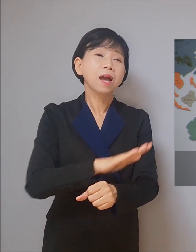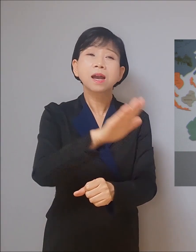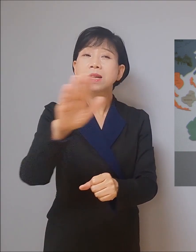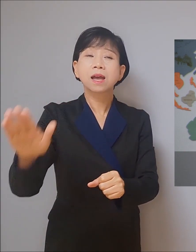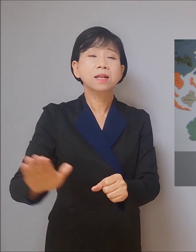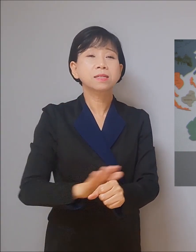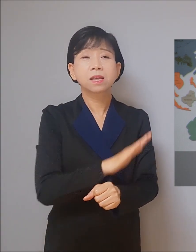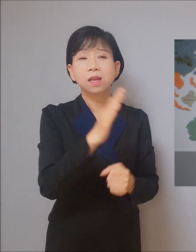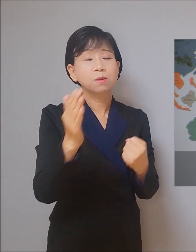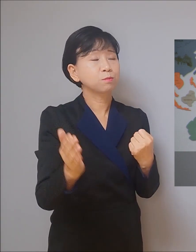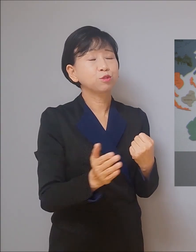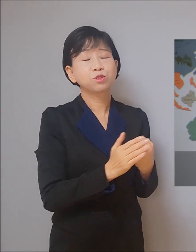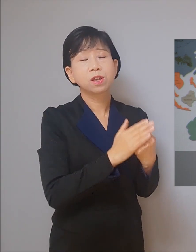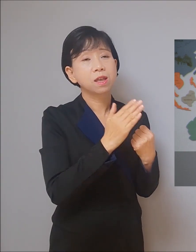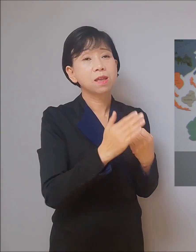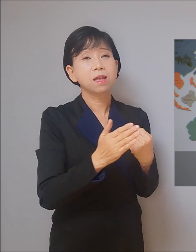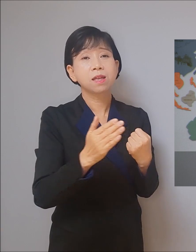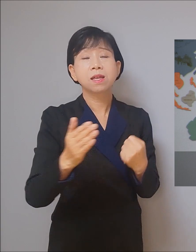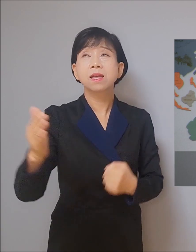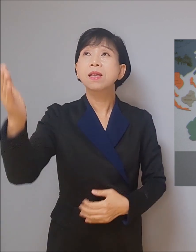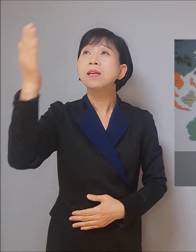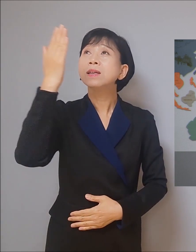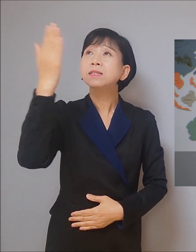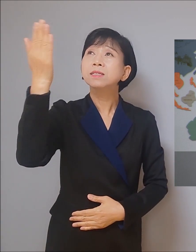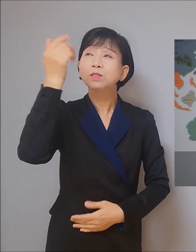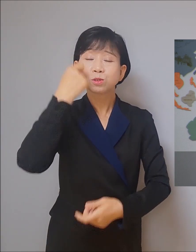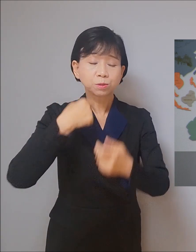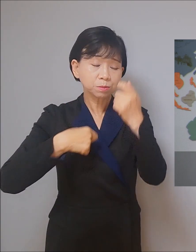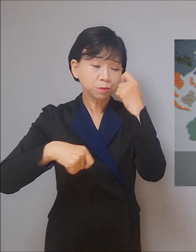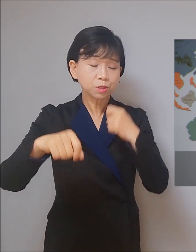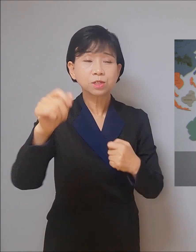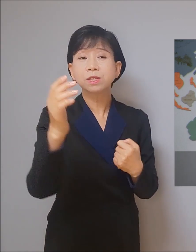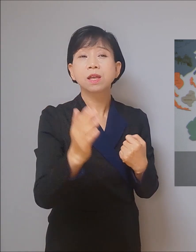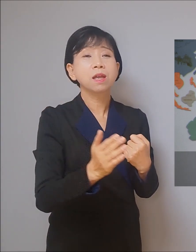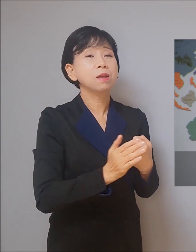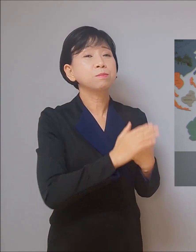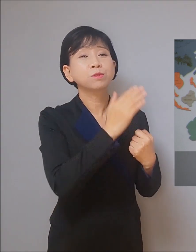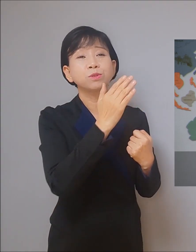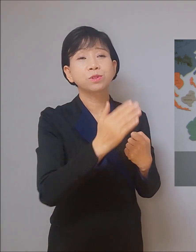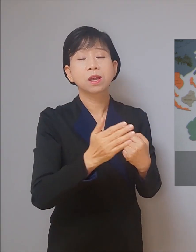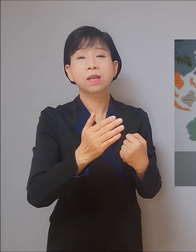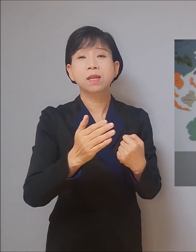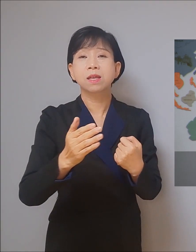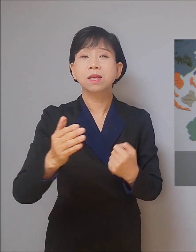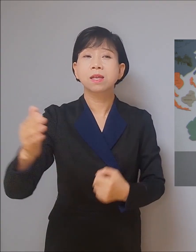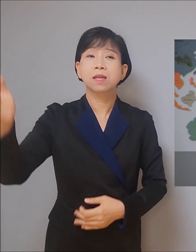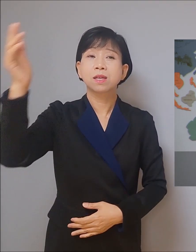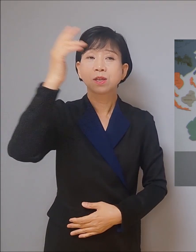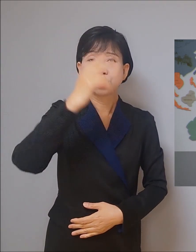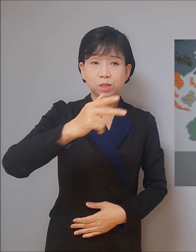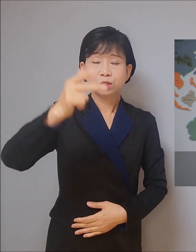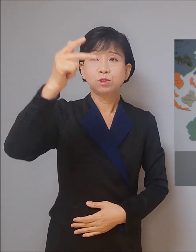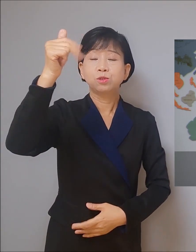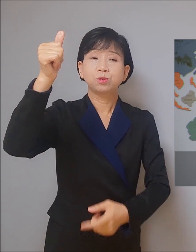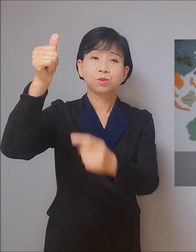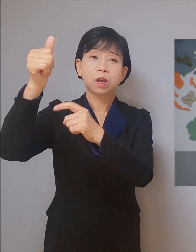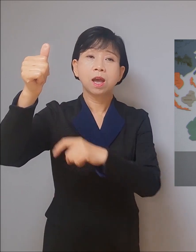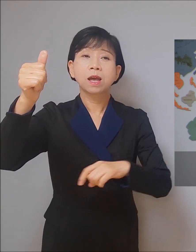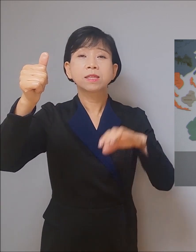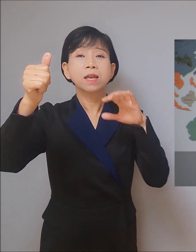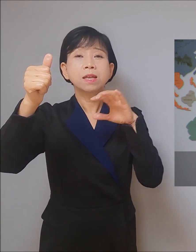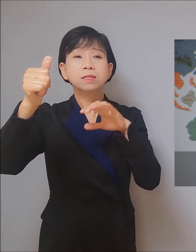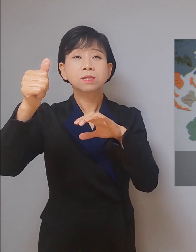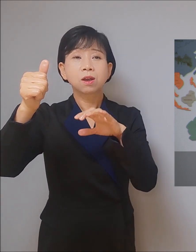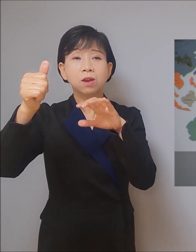그 사랑 때문에 그 눈물 때문에